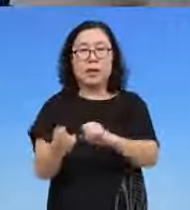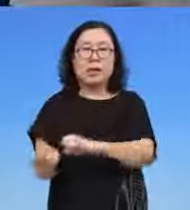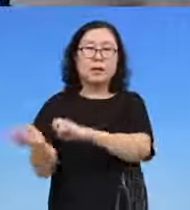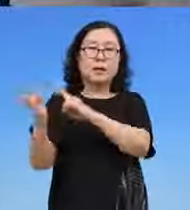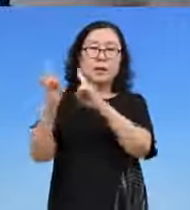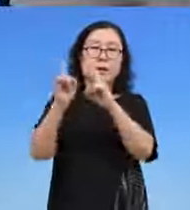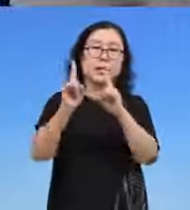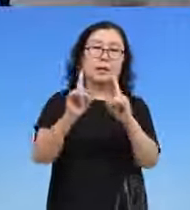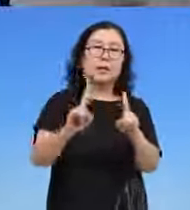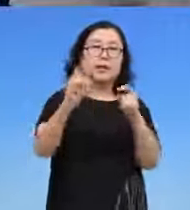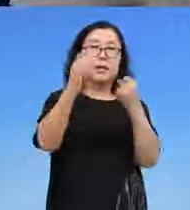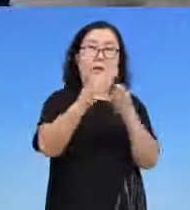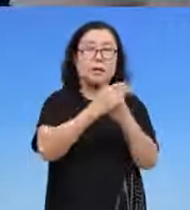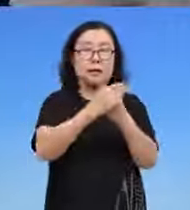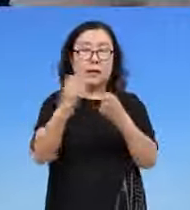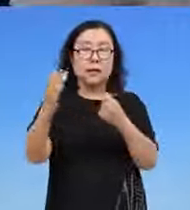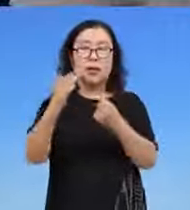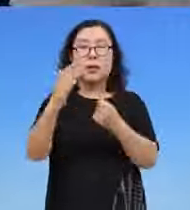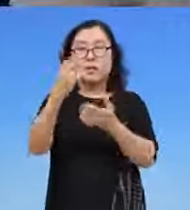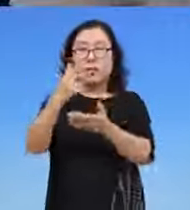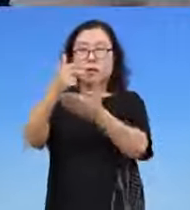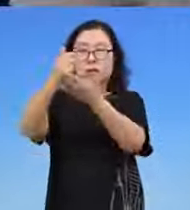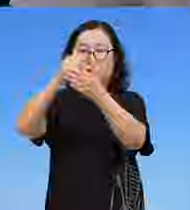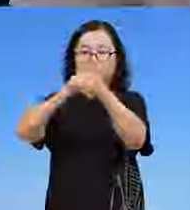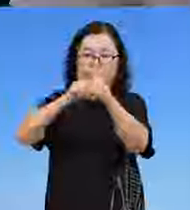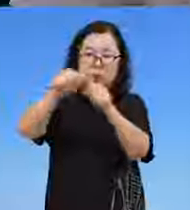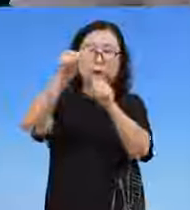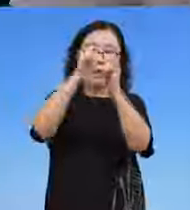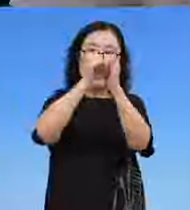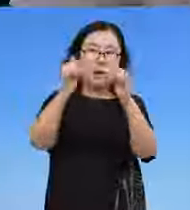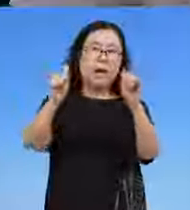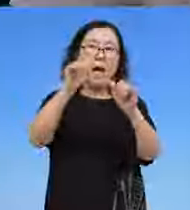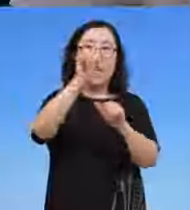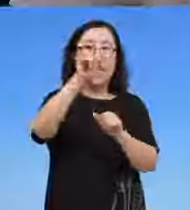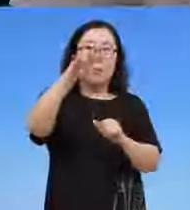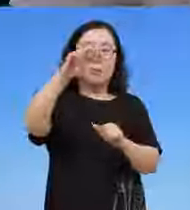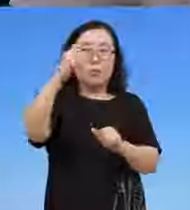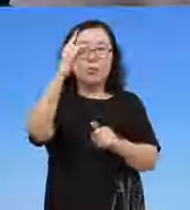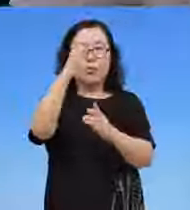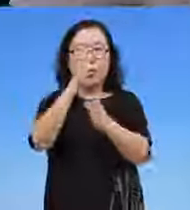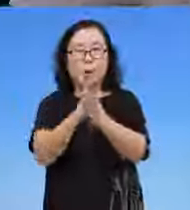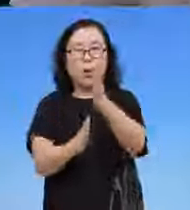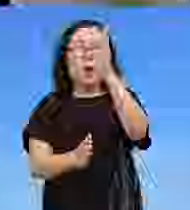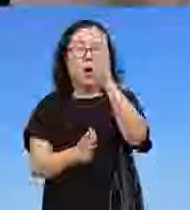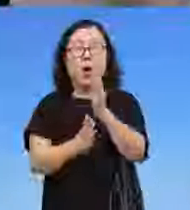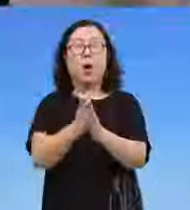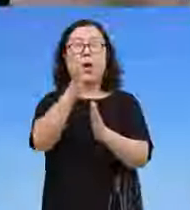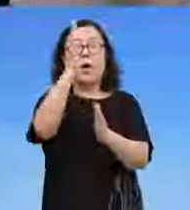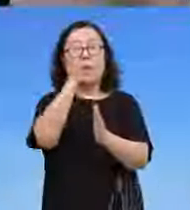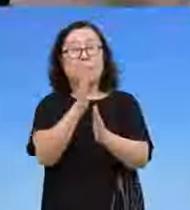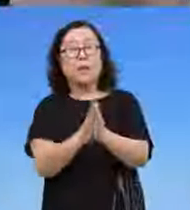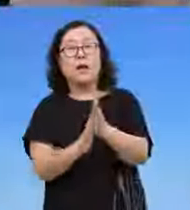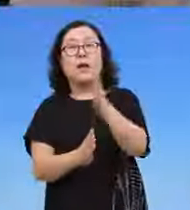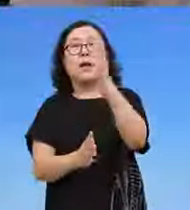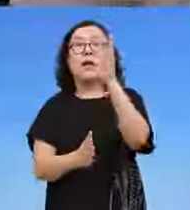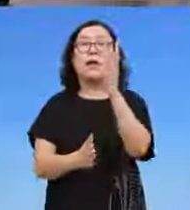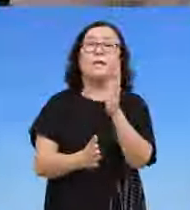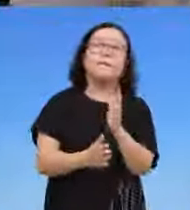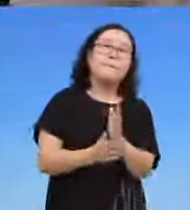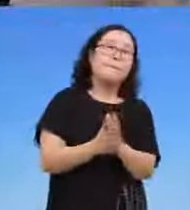죽은 자를 일으키시니 그를 이길 자 아무도 없네.